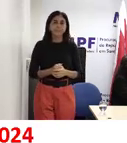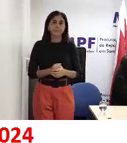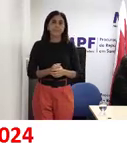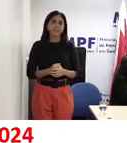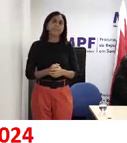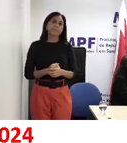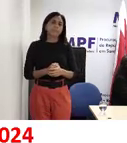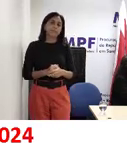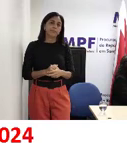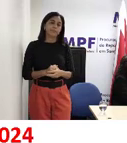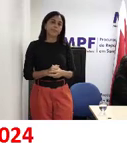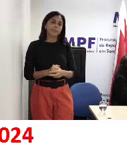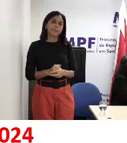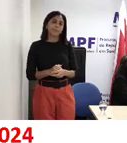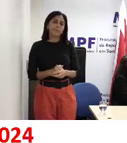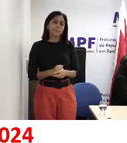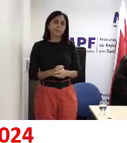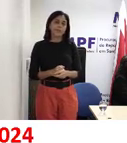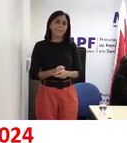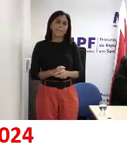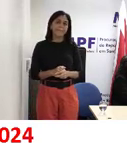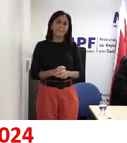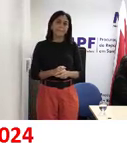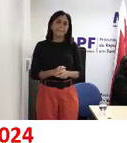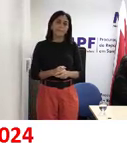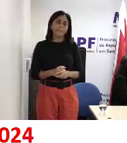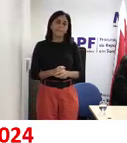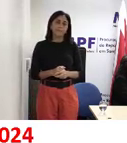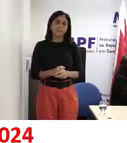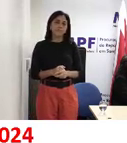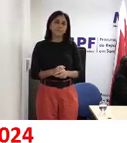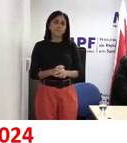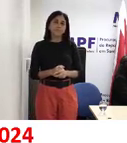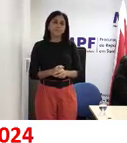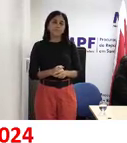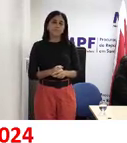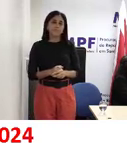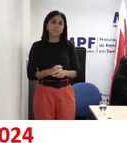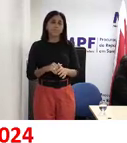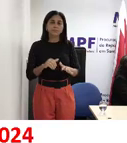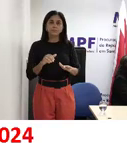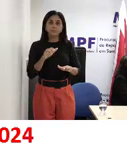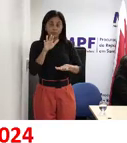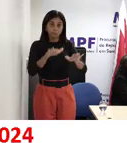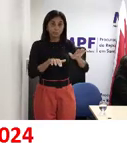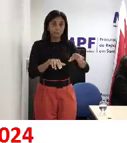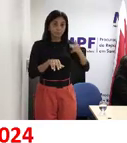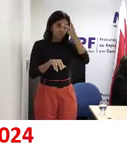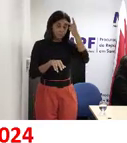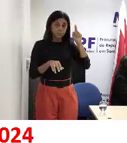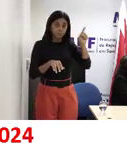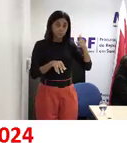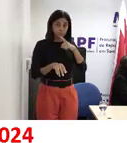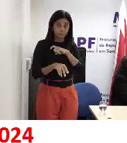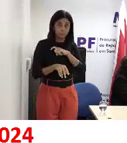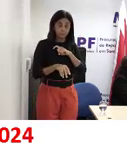benefício né ele perde menos penalidade ele tem mais penalidade com o passar disso